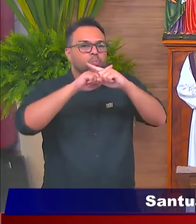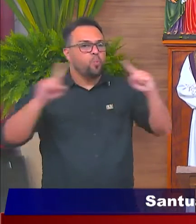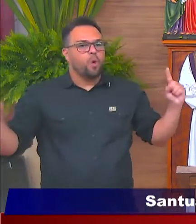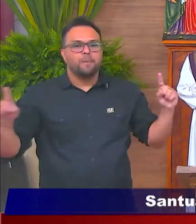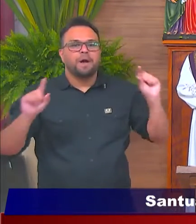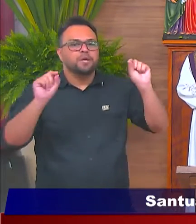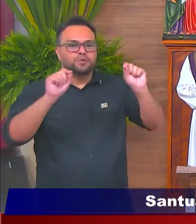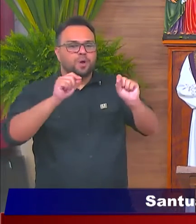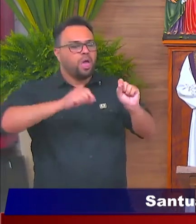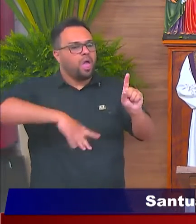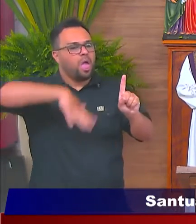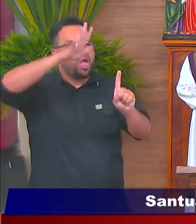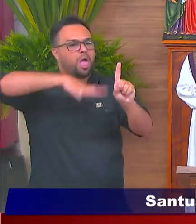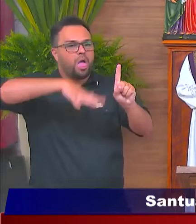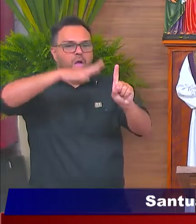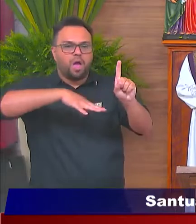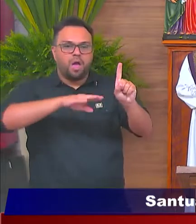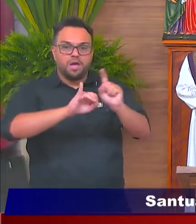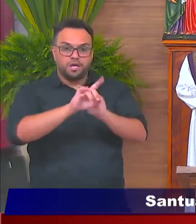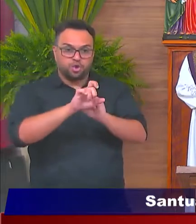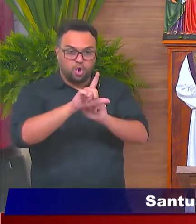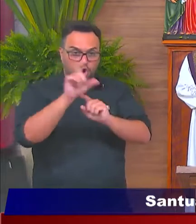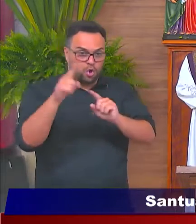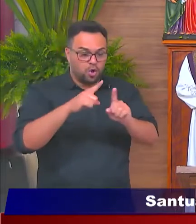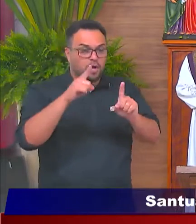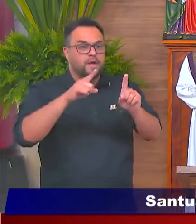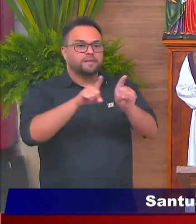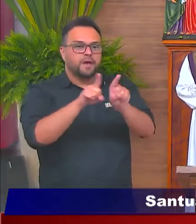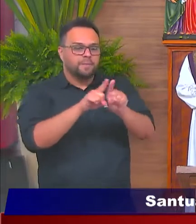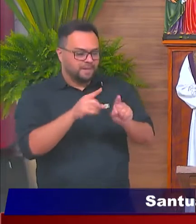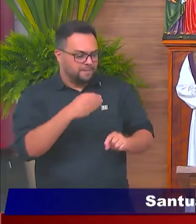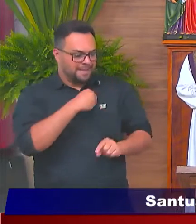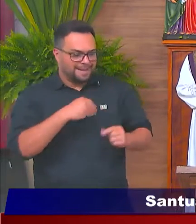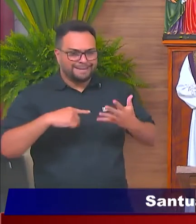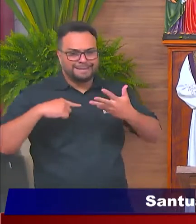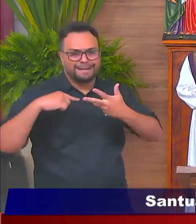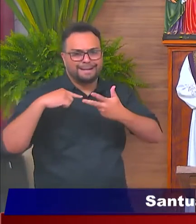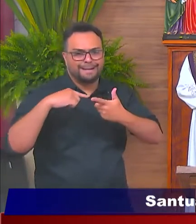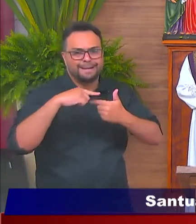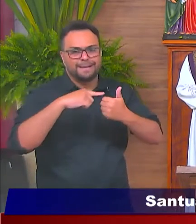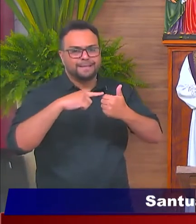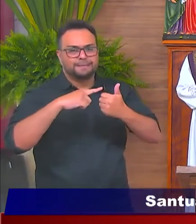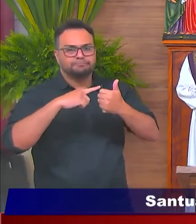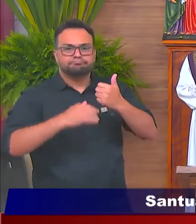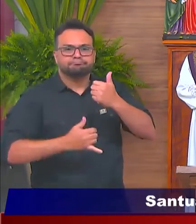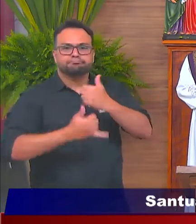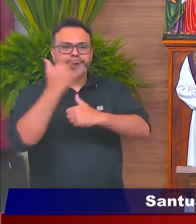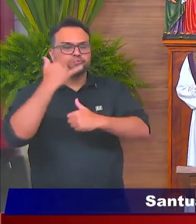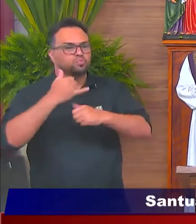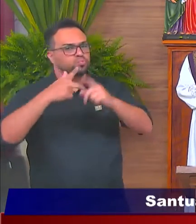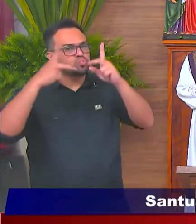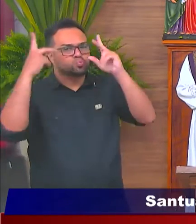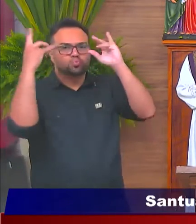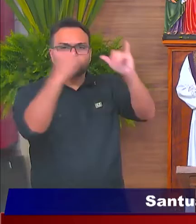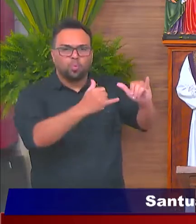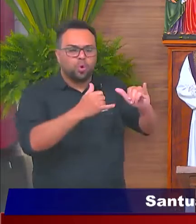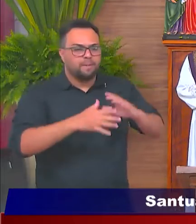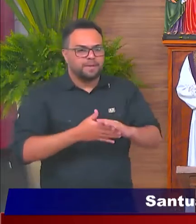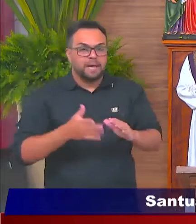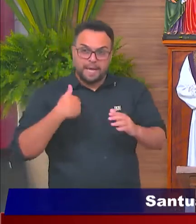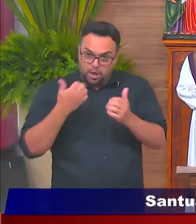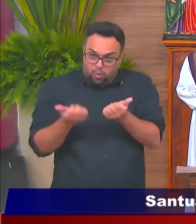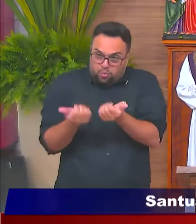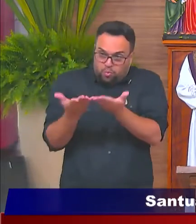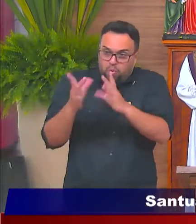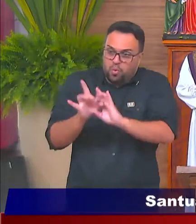seus ídolos e nunca mais cometerão infames abominações. Eu os libertarei